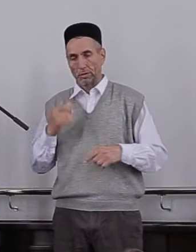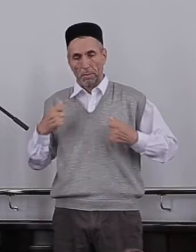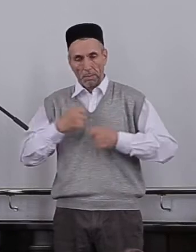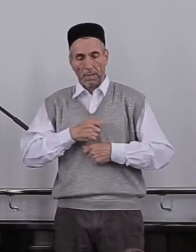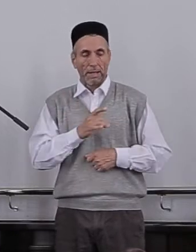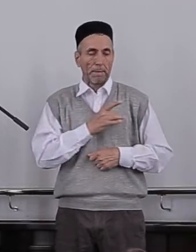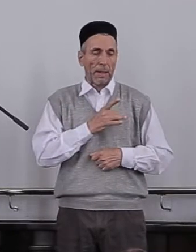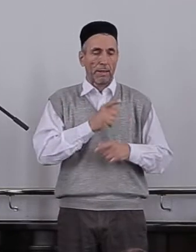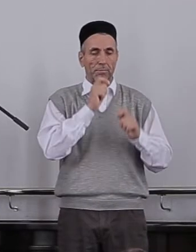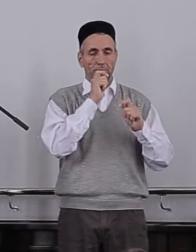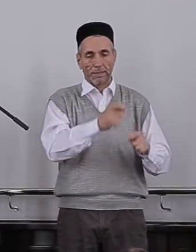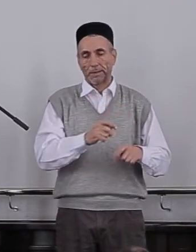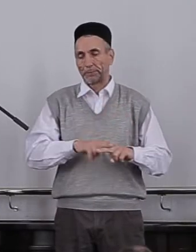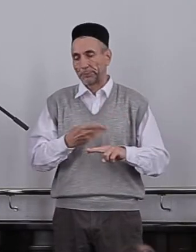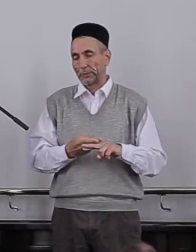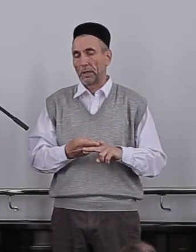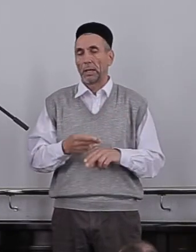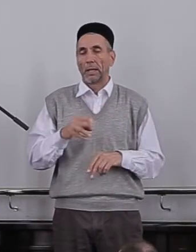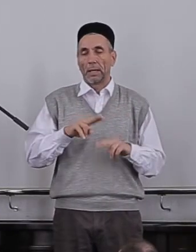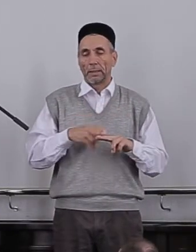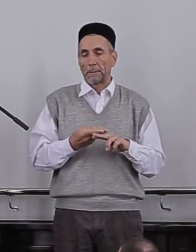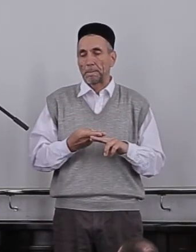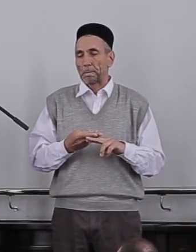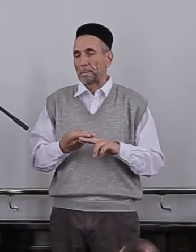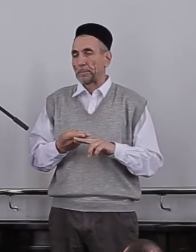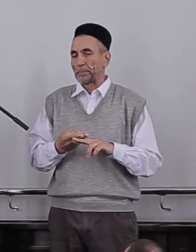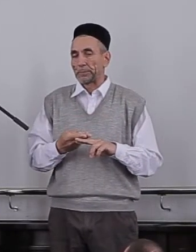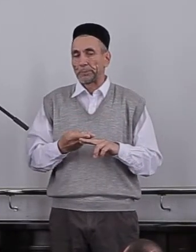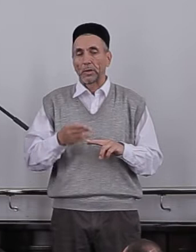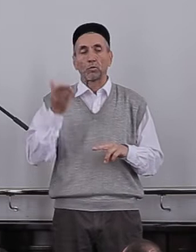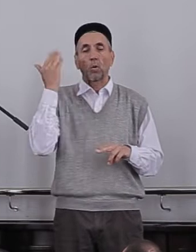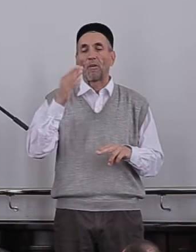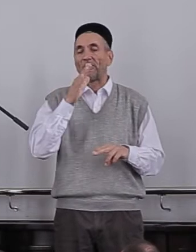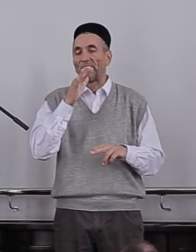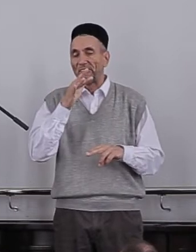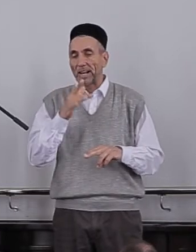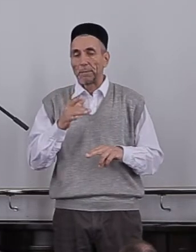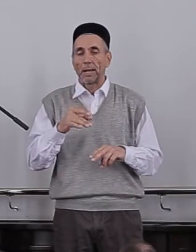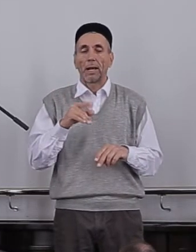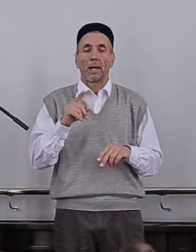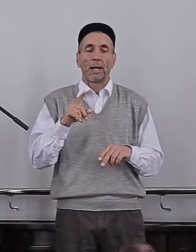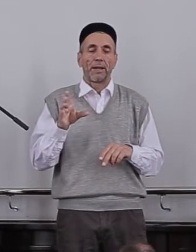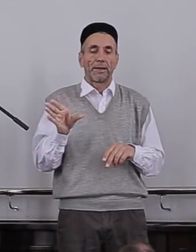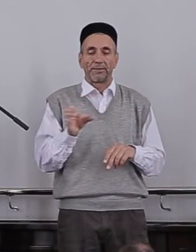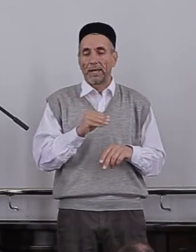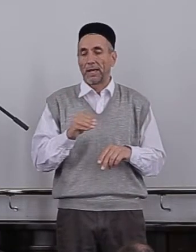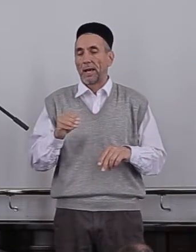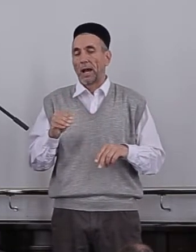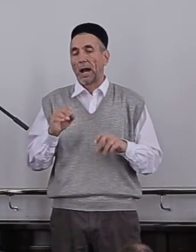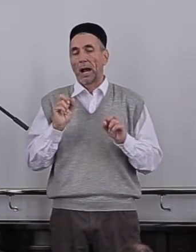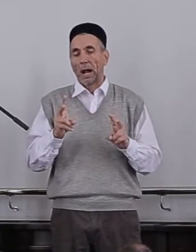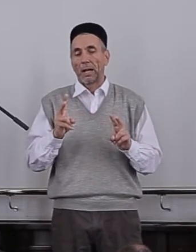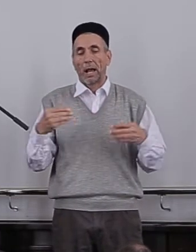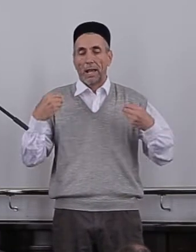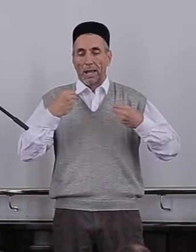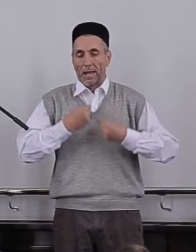белән әйберләр булган, һәм дә инде шул заман бер сахаба сәкәдә Пәйгамбәр саллаллаһу алейһи вәсәлләм әйтә: "Я